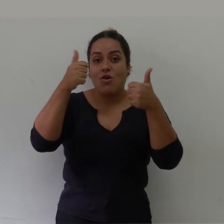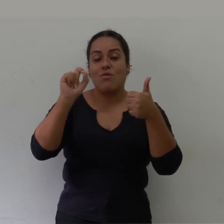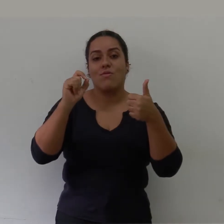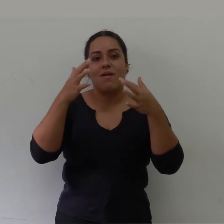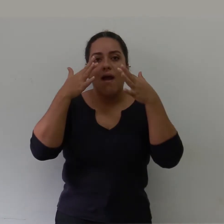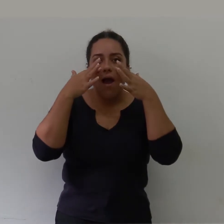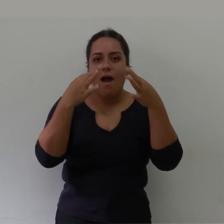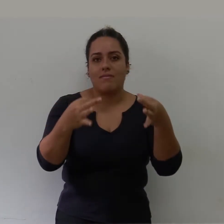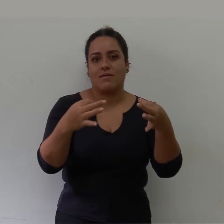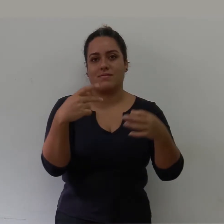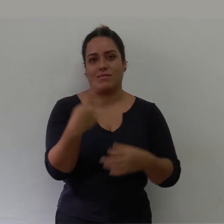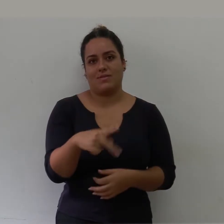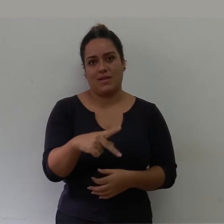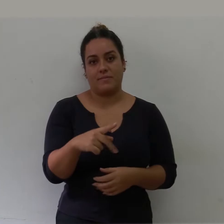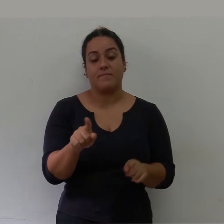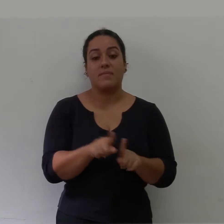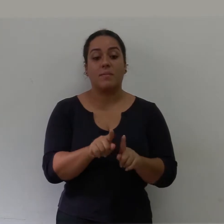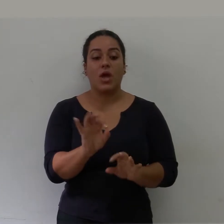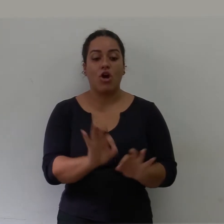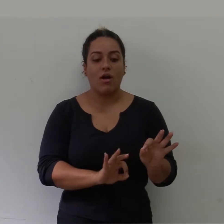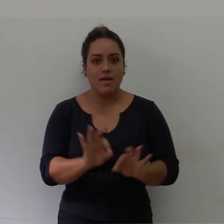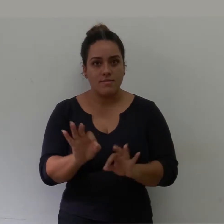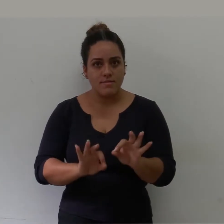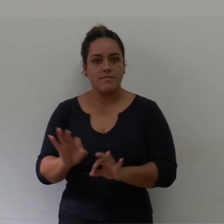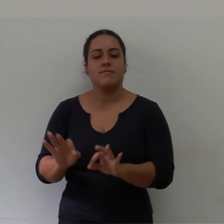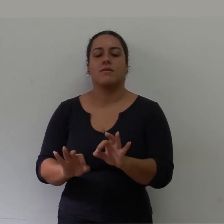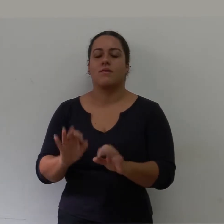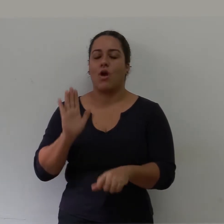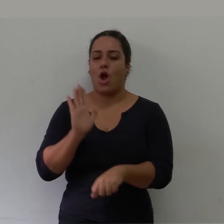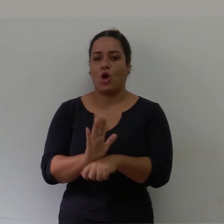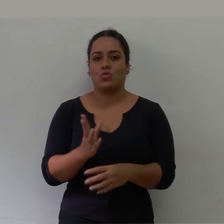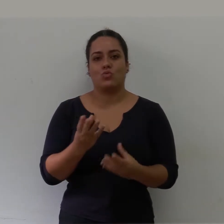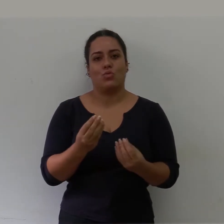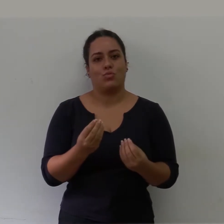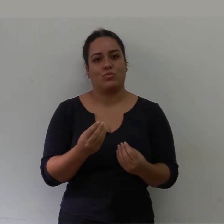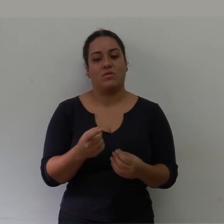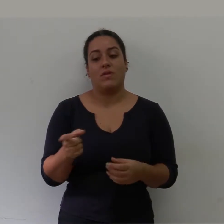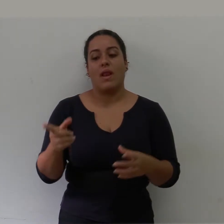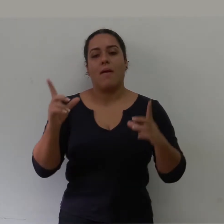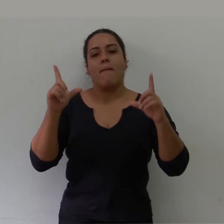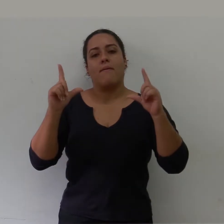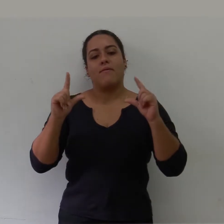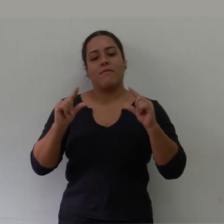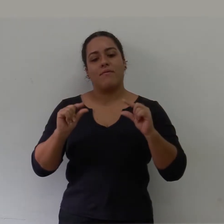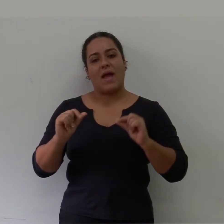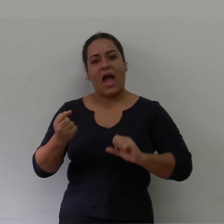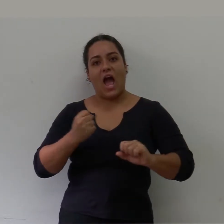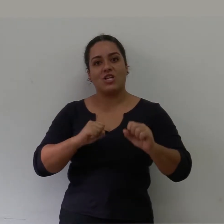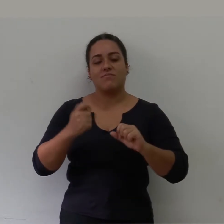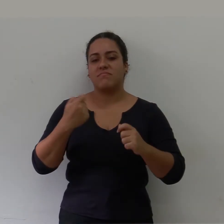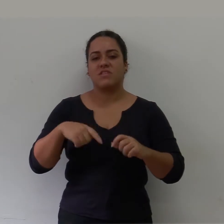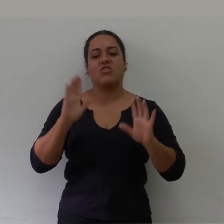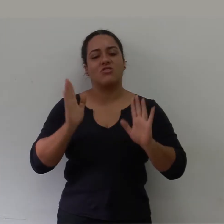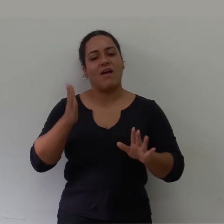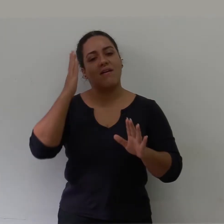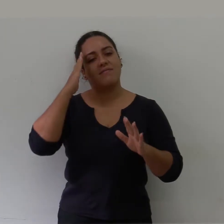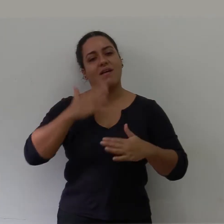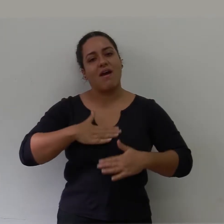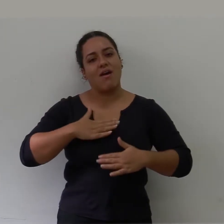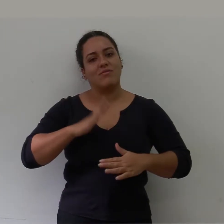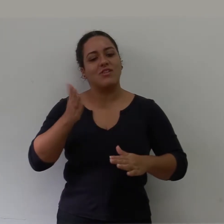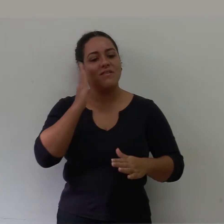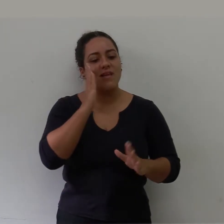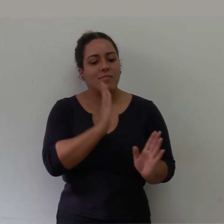questões de organização dele também aí ajudaram muito. Ele fica menos ansioso porque ele sabe o que vai acontecer.